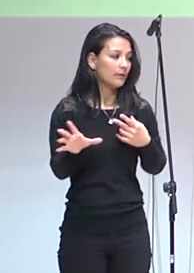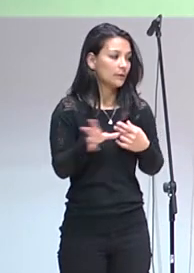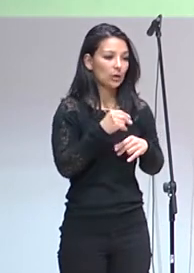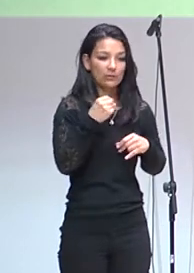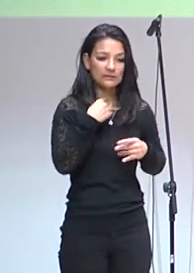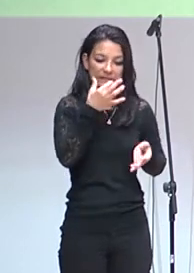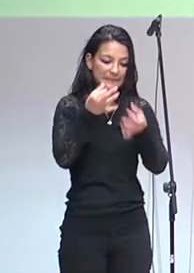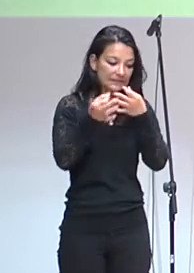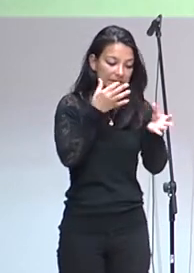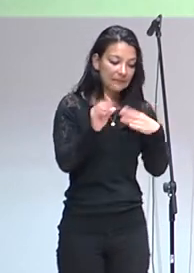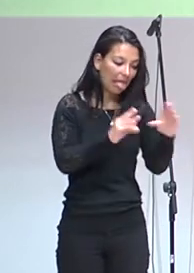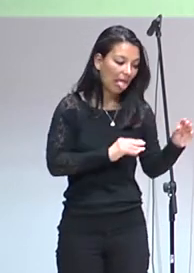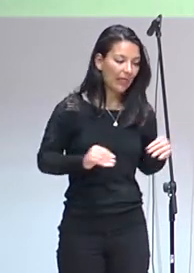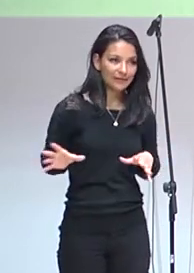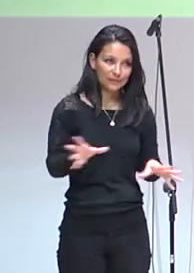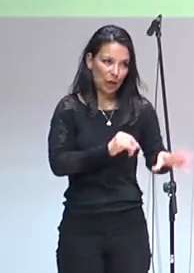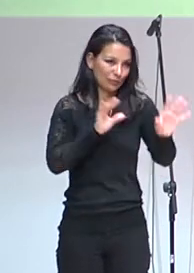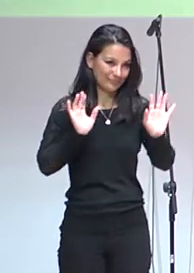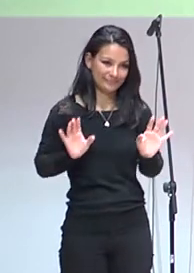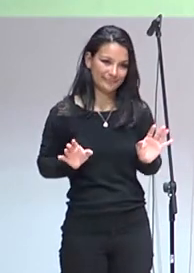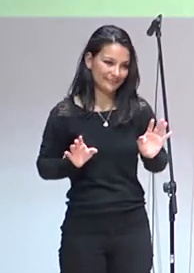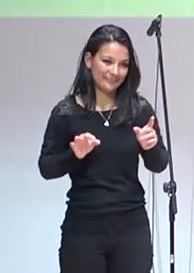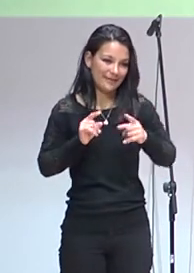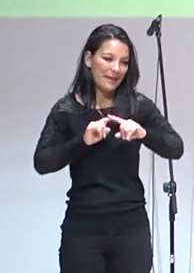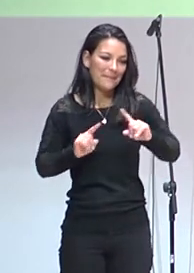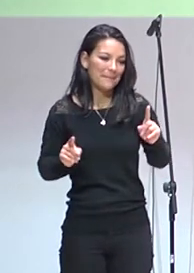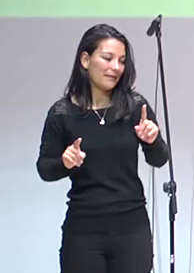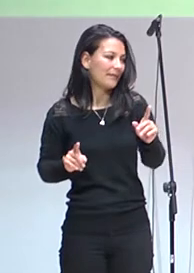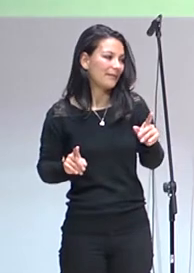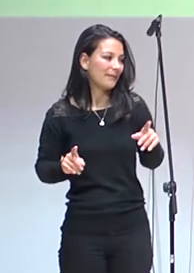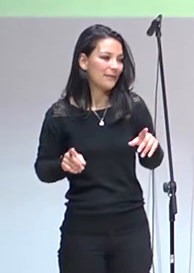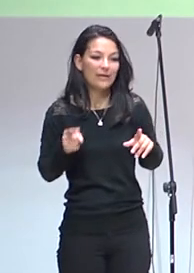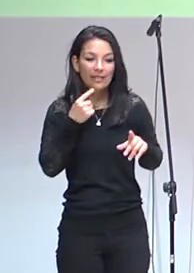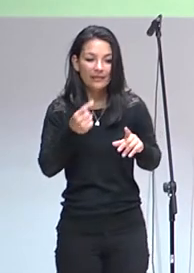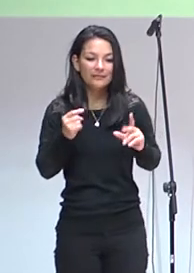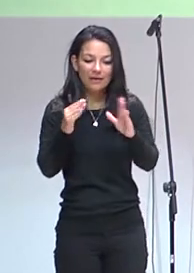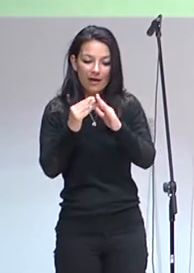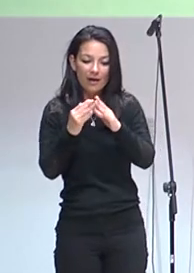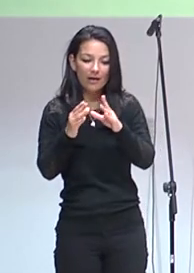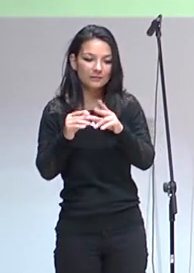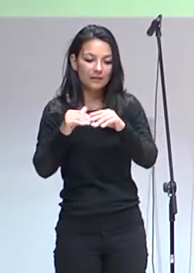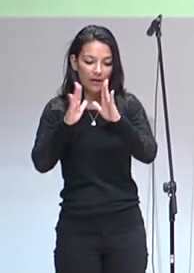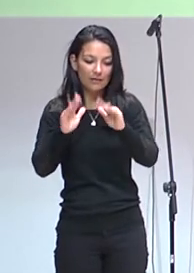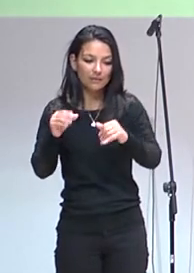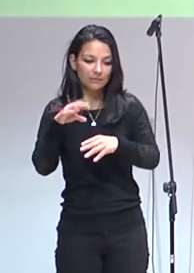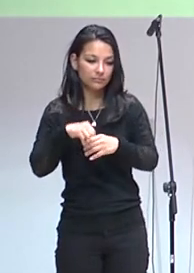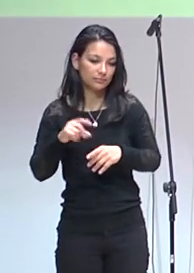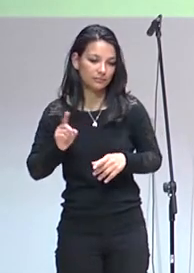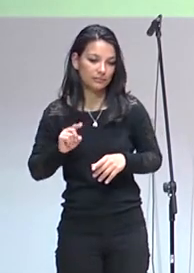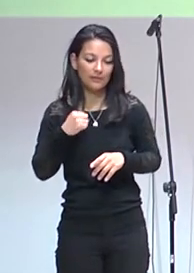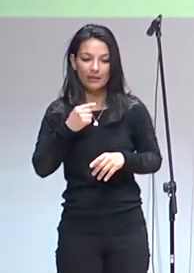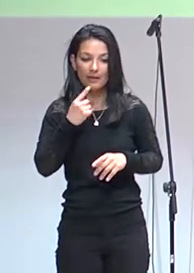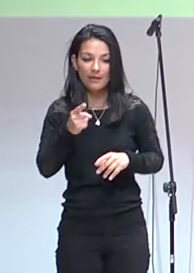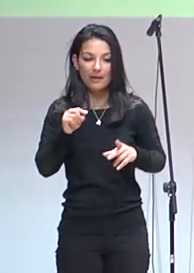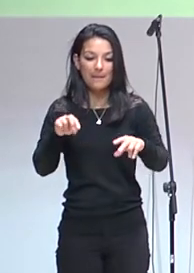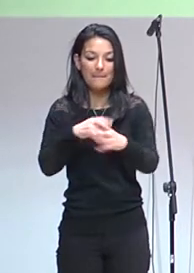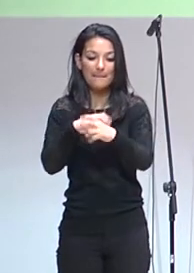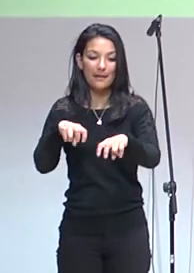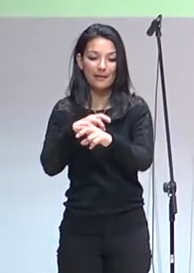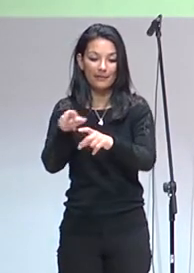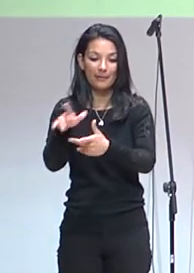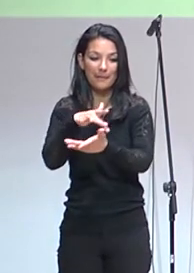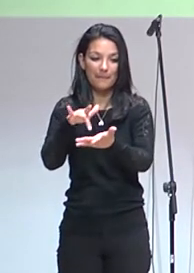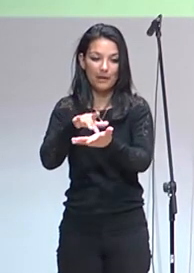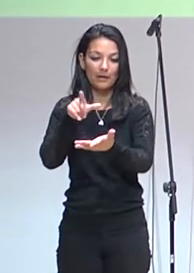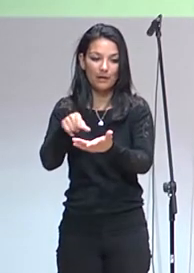chismean de todo, ¿no? Pero es como se dice, no estamos en la casa. El parque nuestro le llamamos la sala del pueblo. O sea, allí